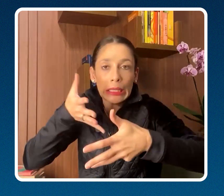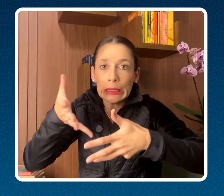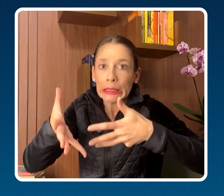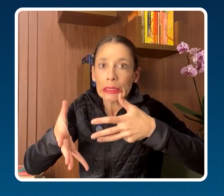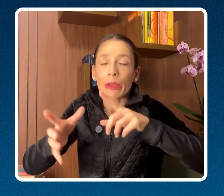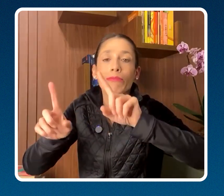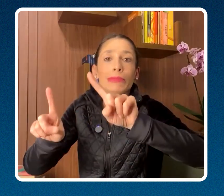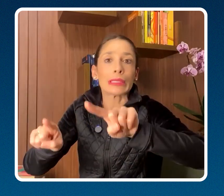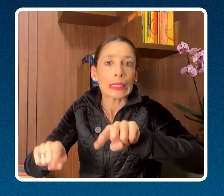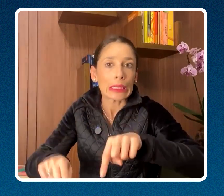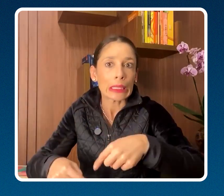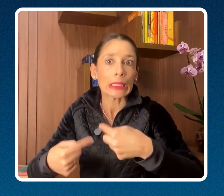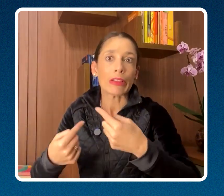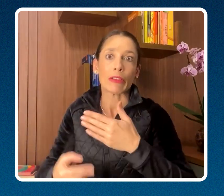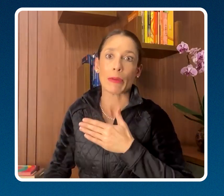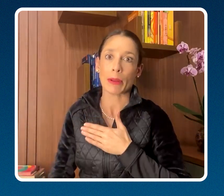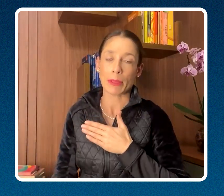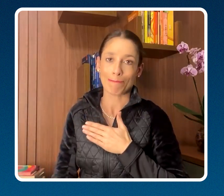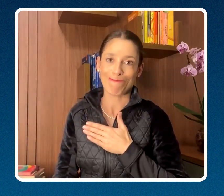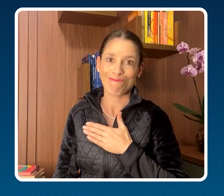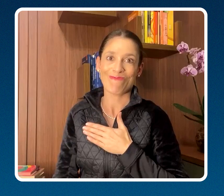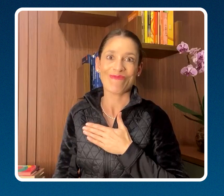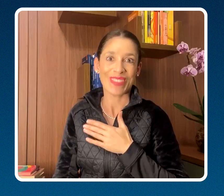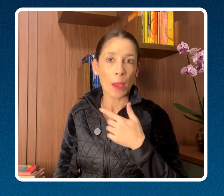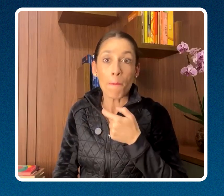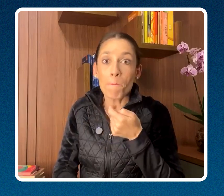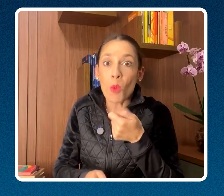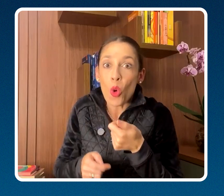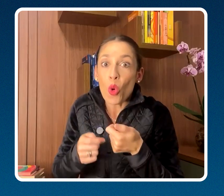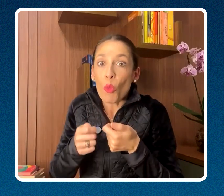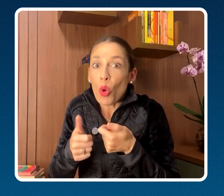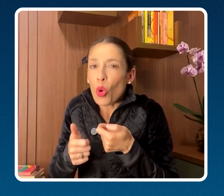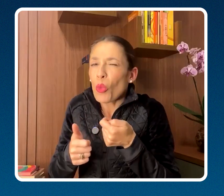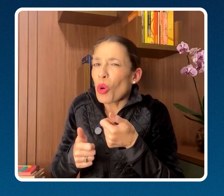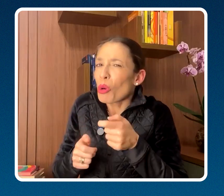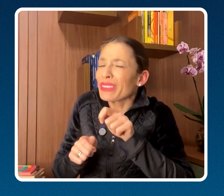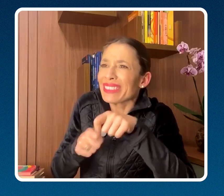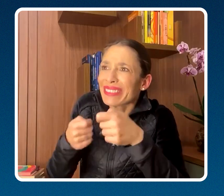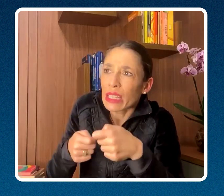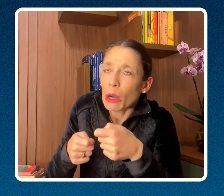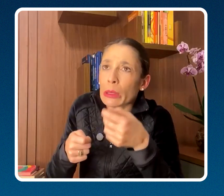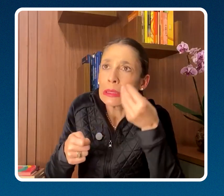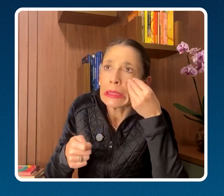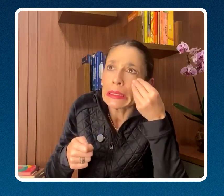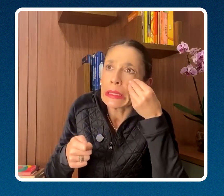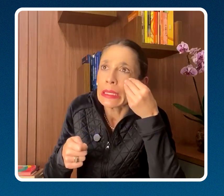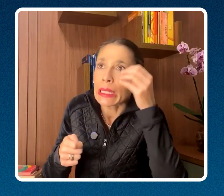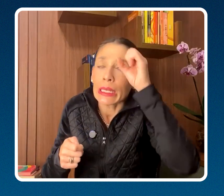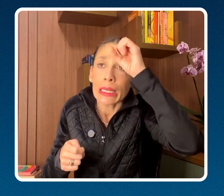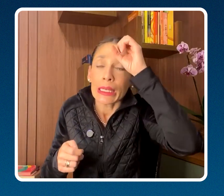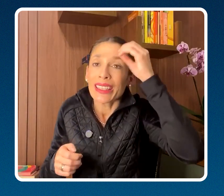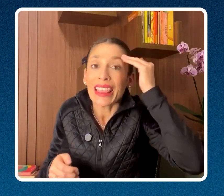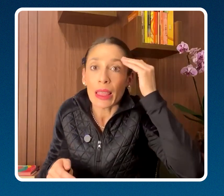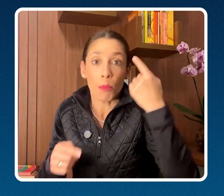desafio, que para mim era a primeira vez. Dos poucos sinais que eu sabia, eu tinha que entender e aprender, e abrir aquele processo daquelas